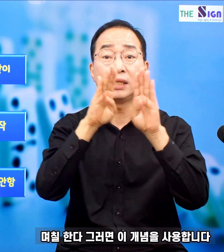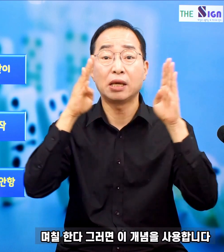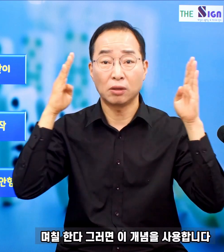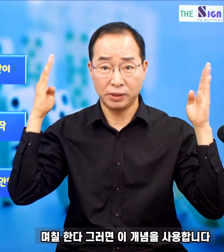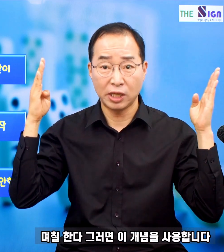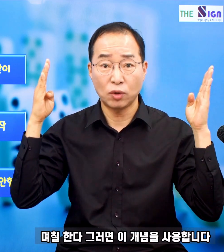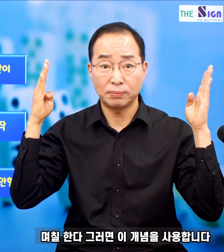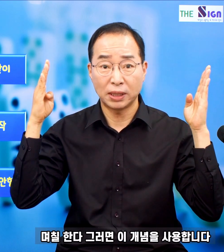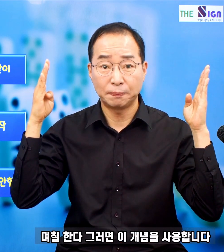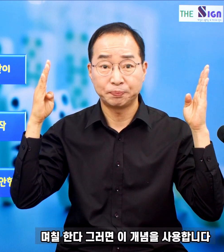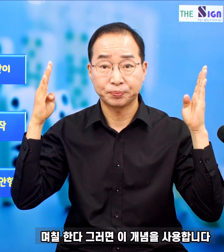개념을 사용합니다.